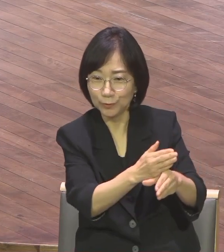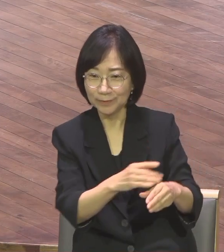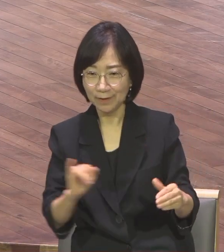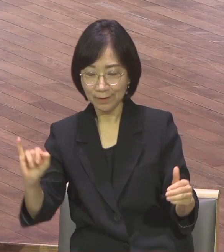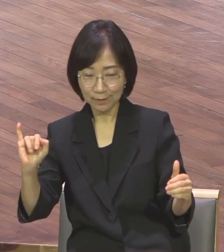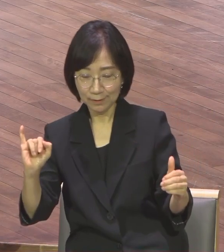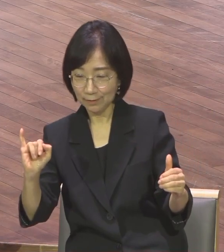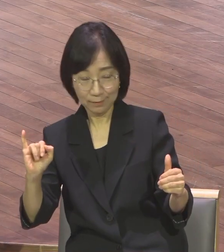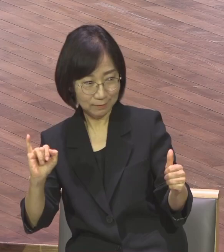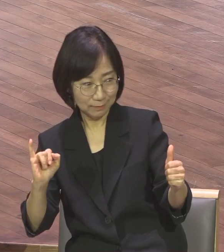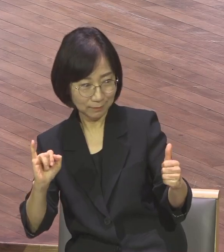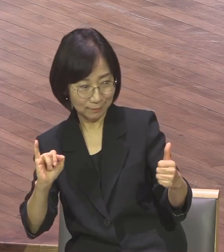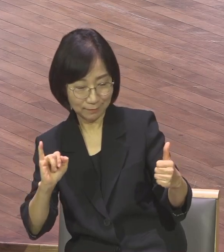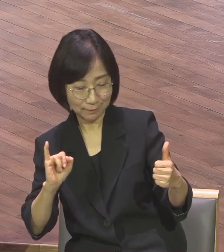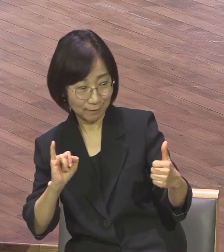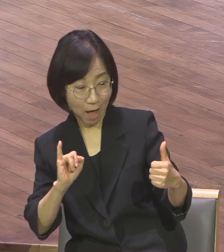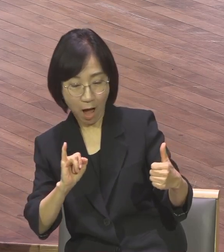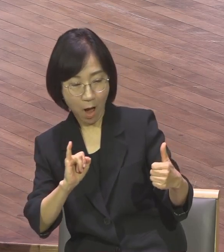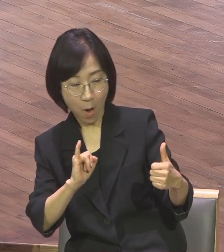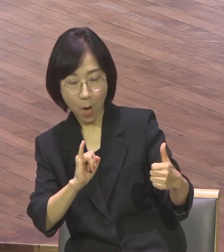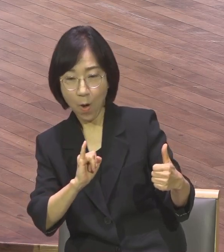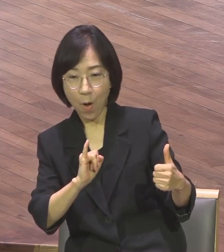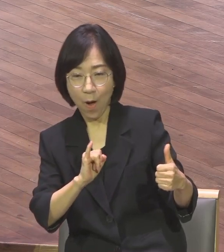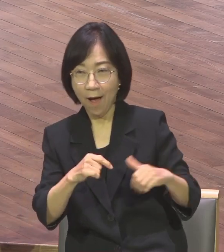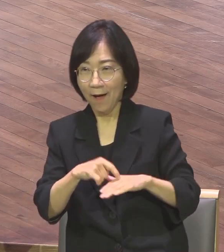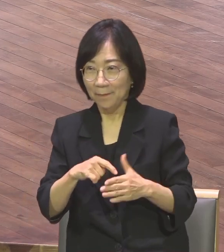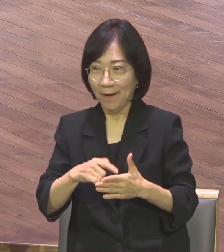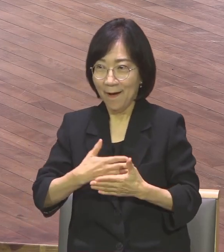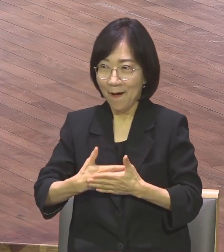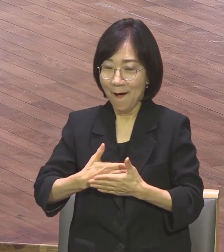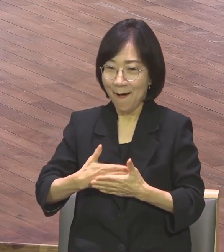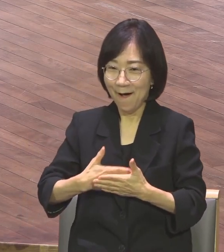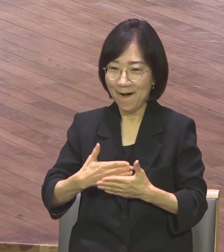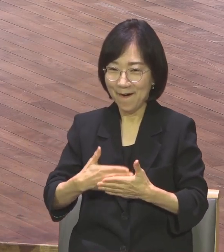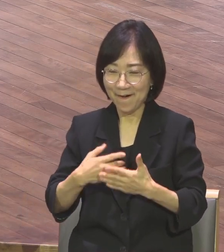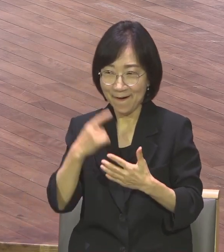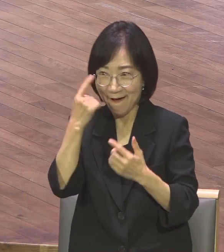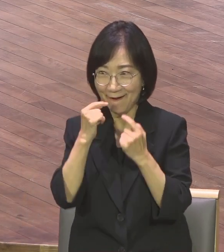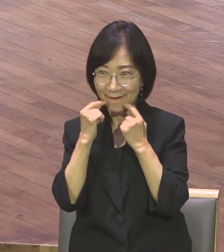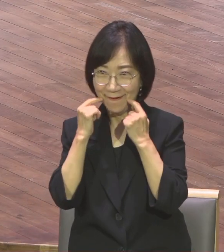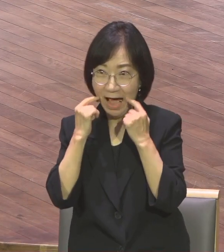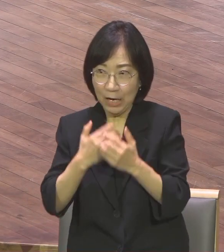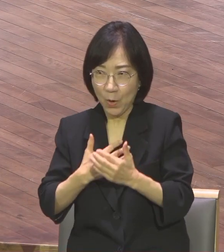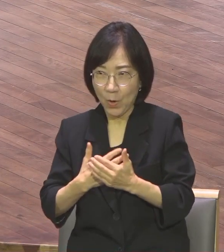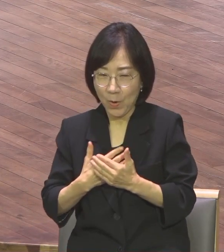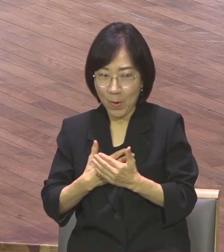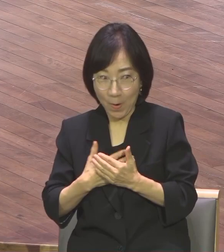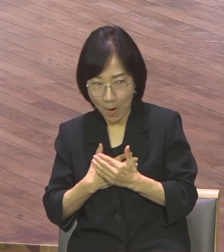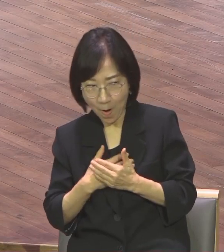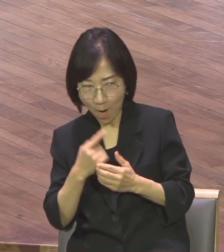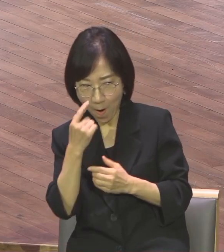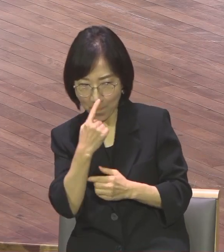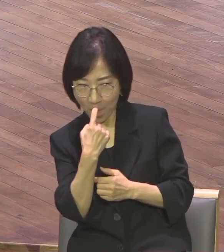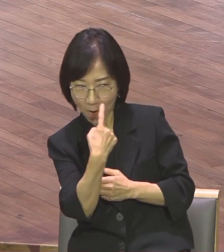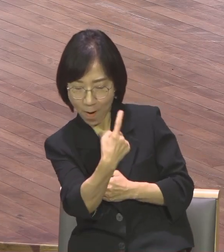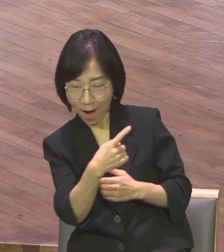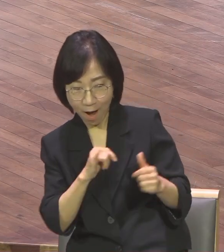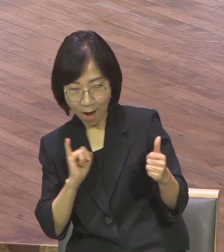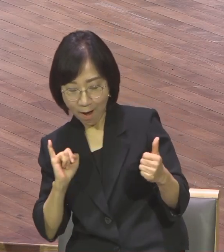있단 말이에요. 그래 들어가자마자 가슴이 덜 그냥 몰래 콩당콩당 뛰는데